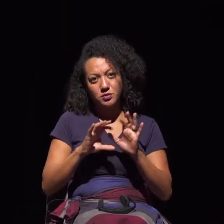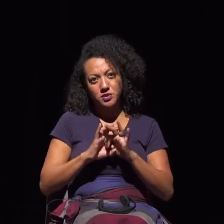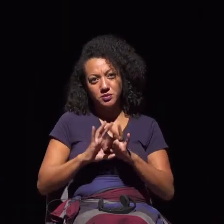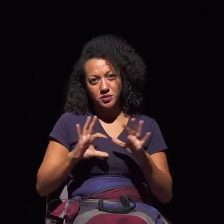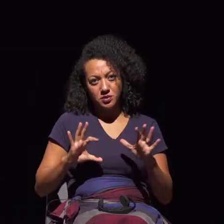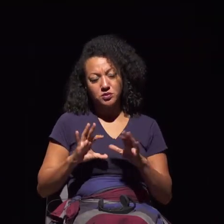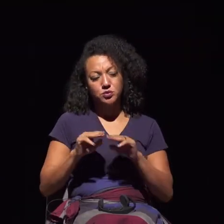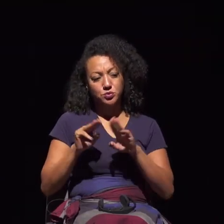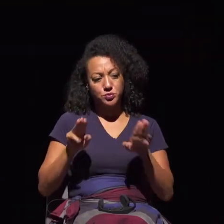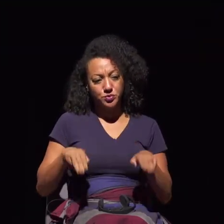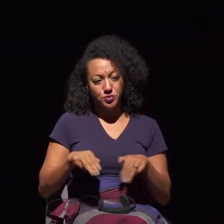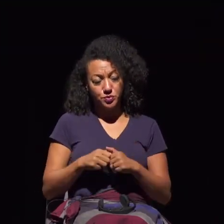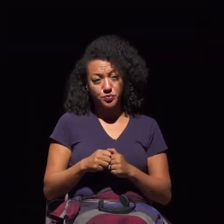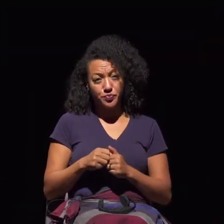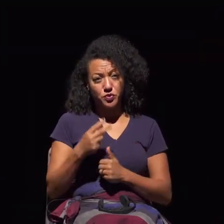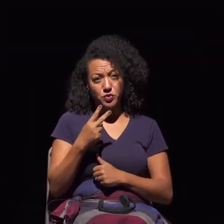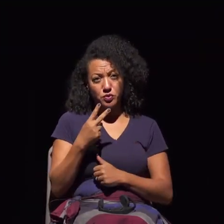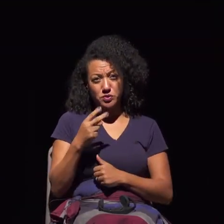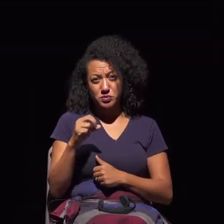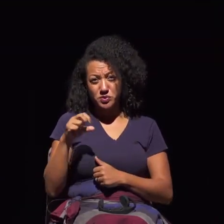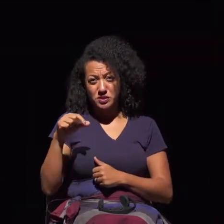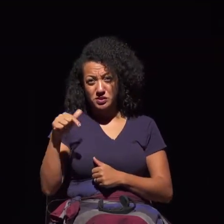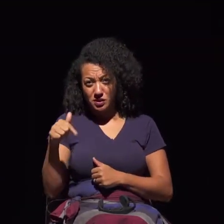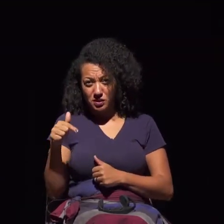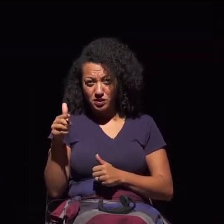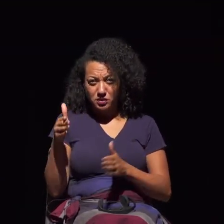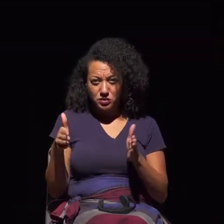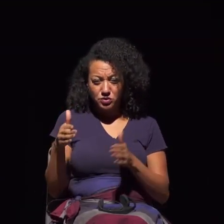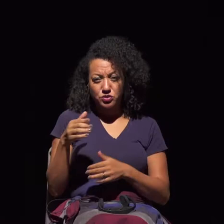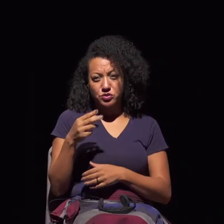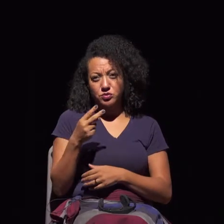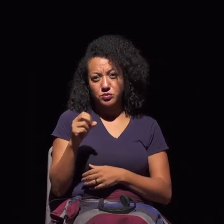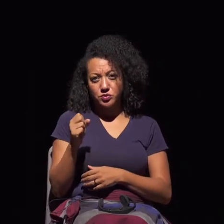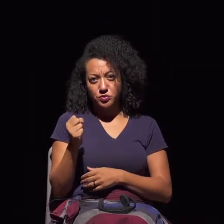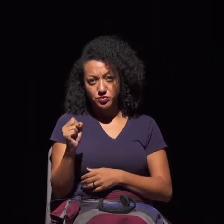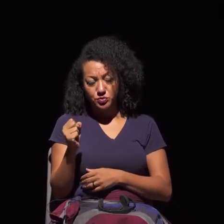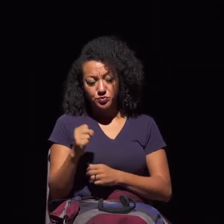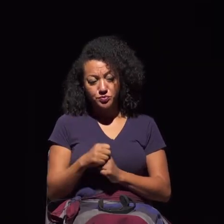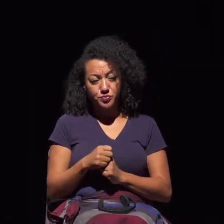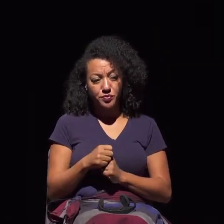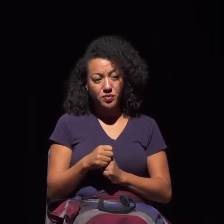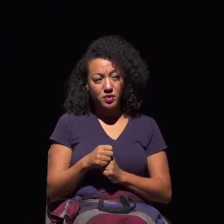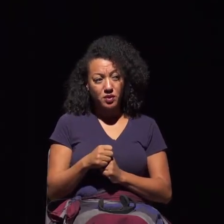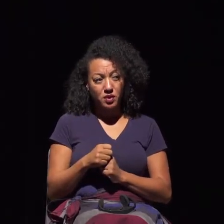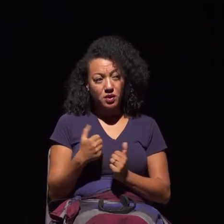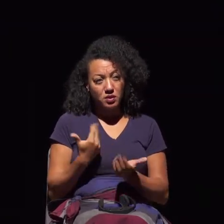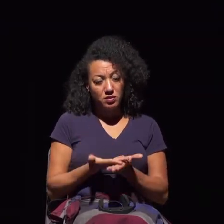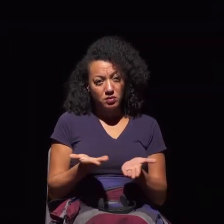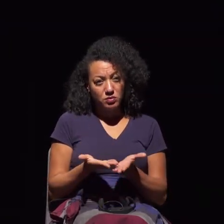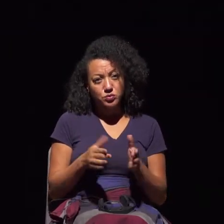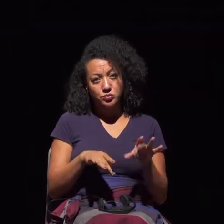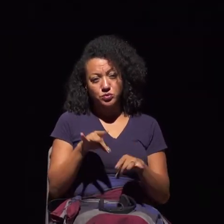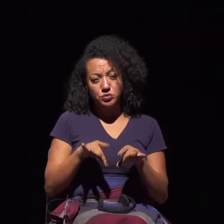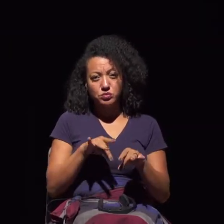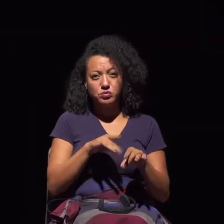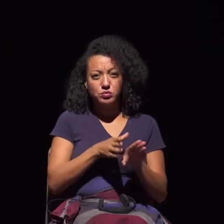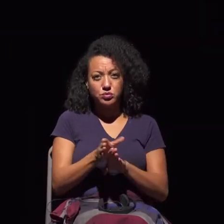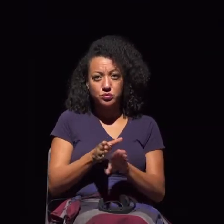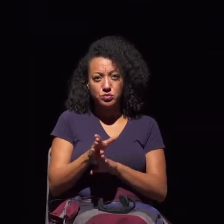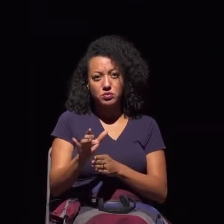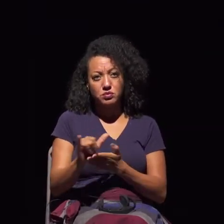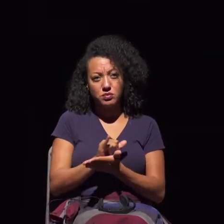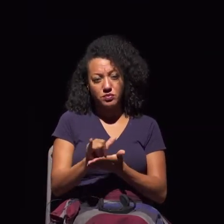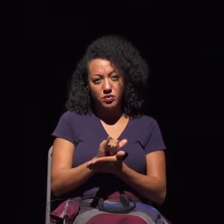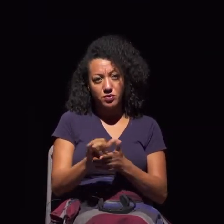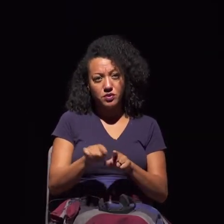Whitney Museum, entre 2007 e 2008. Ela atua ainda como curadora consultora junto à cidade de Nova York,